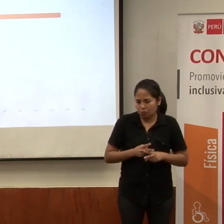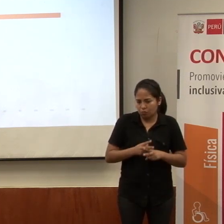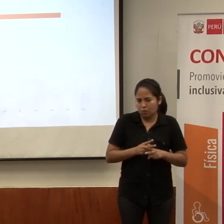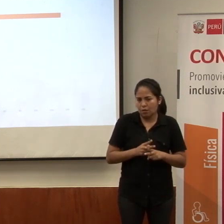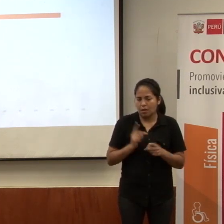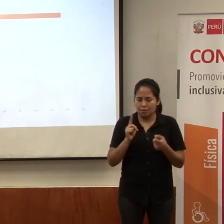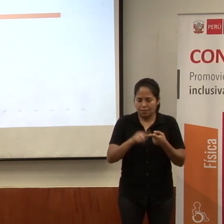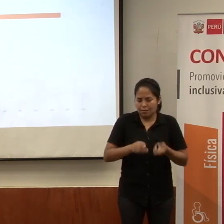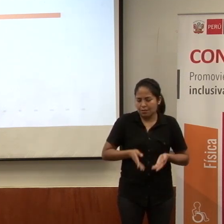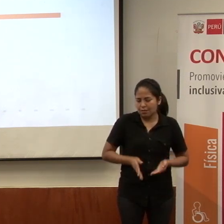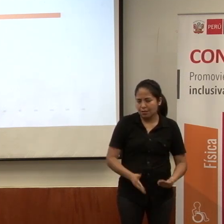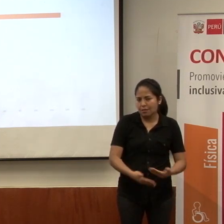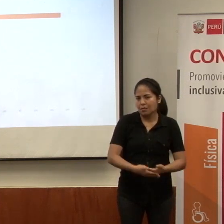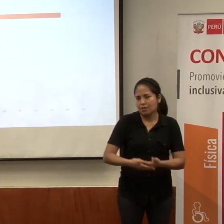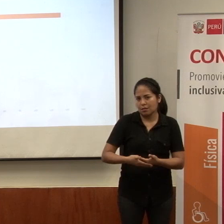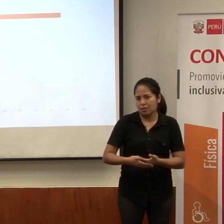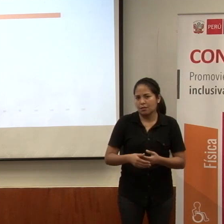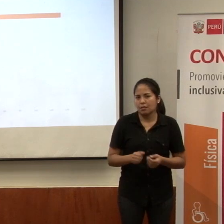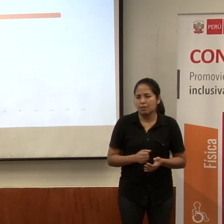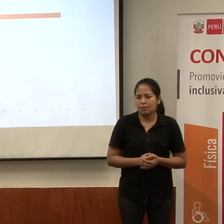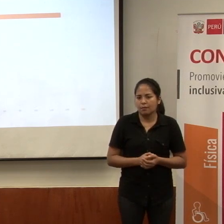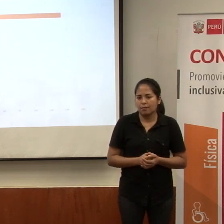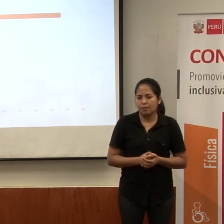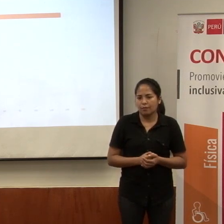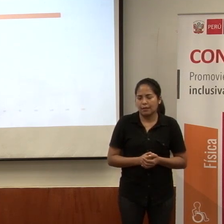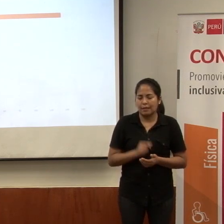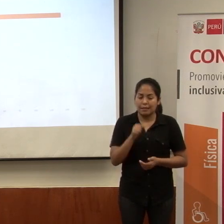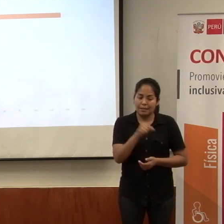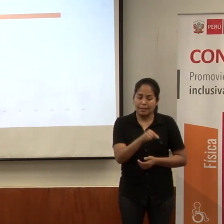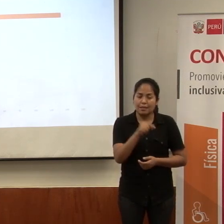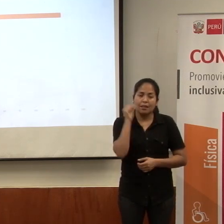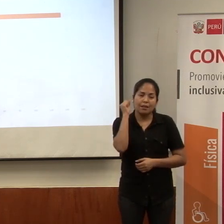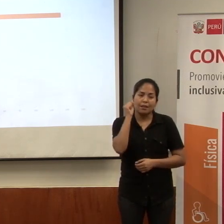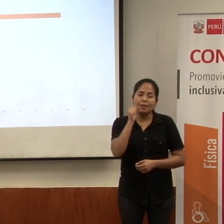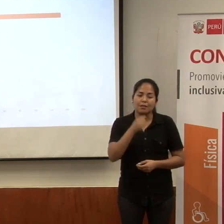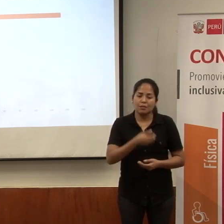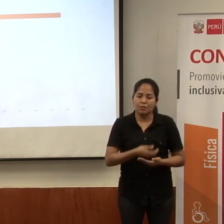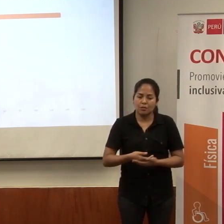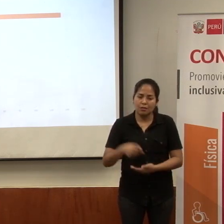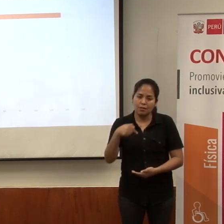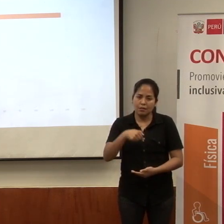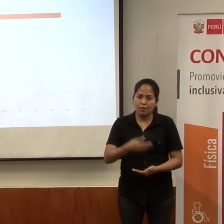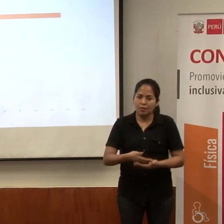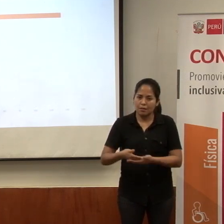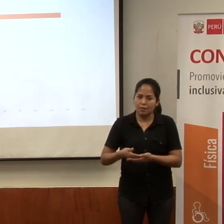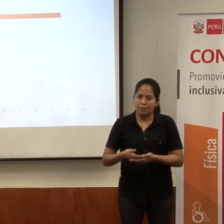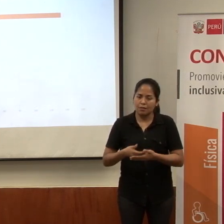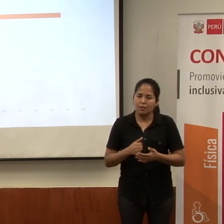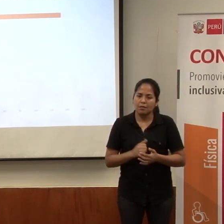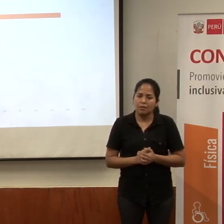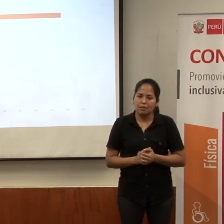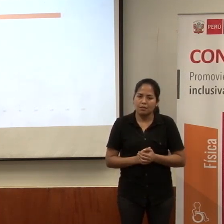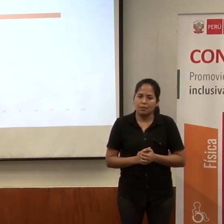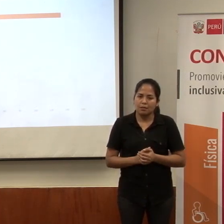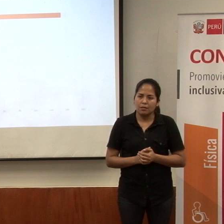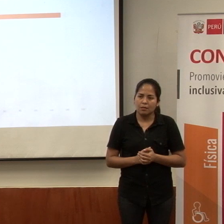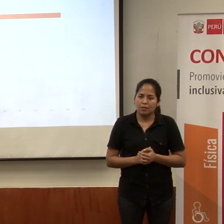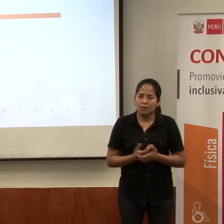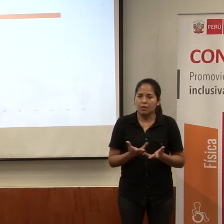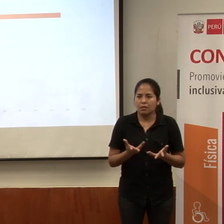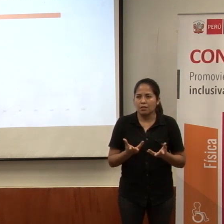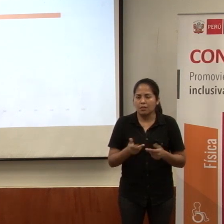que es un acto elemental del ser humano, sino también del niño, ¿no es cierto? Y en este caso, el tema del sufrimiento